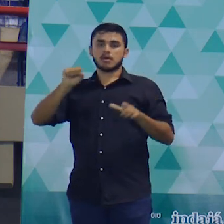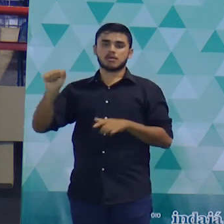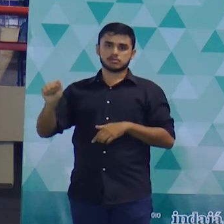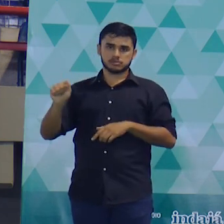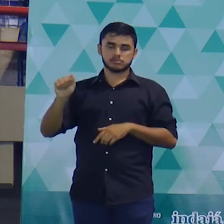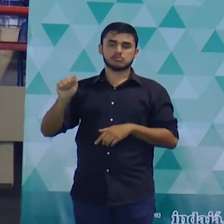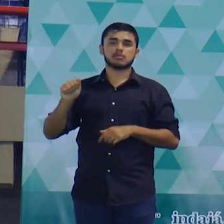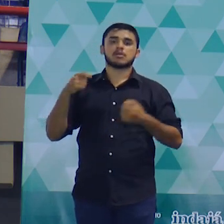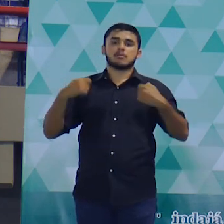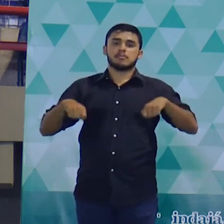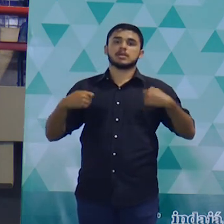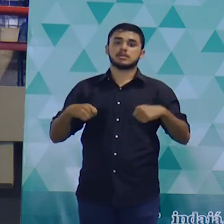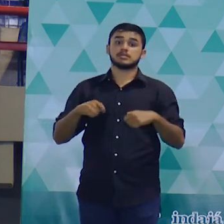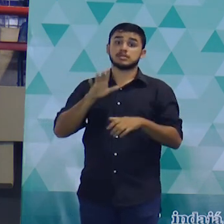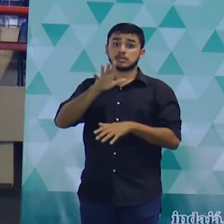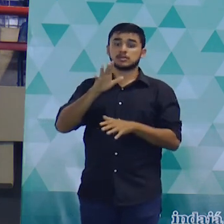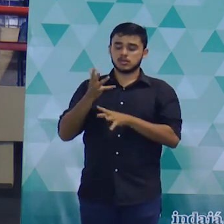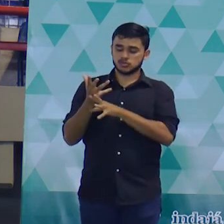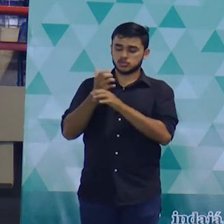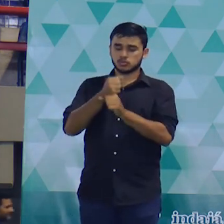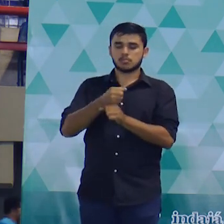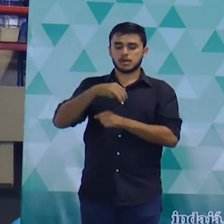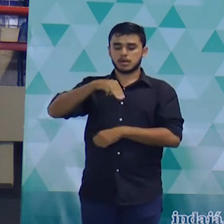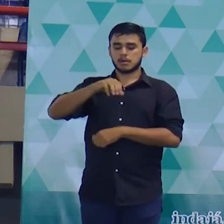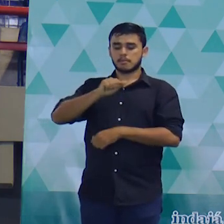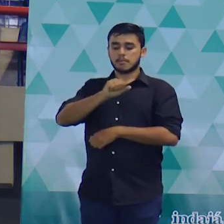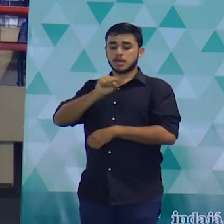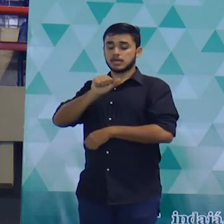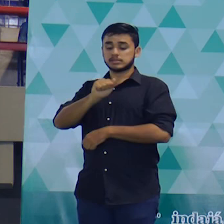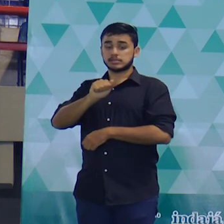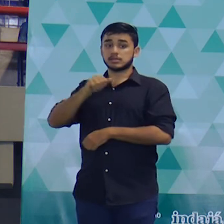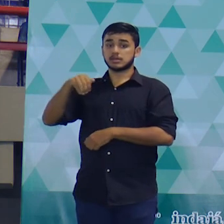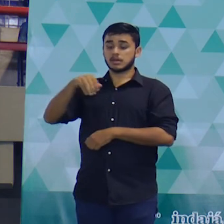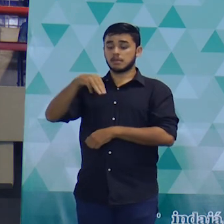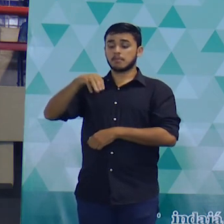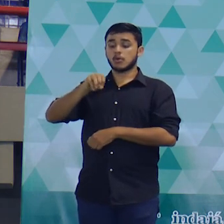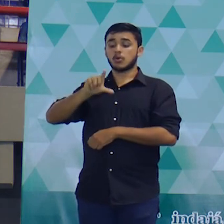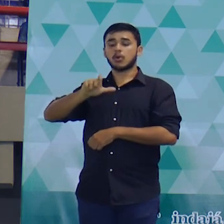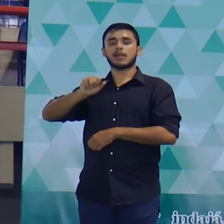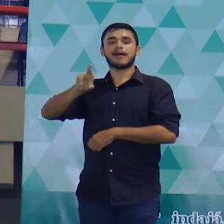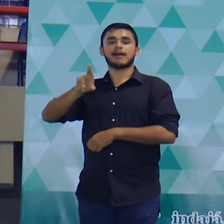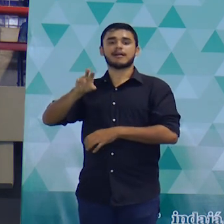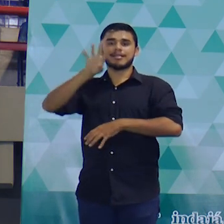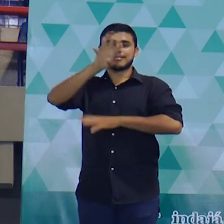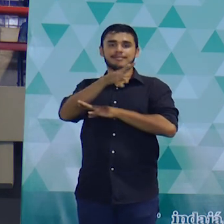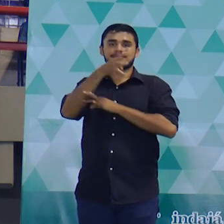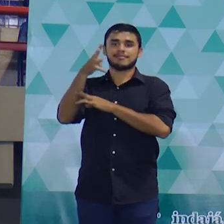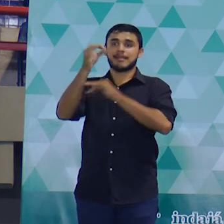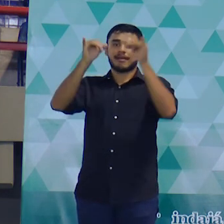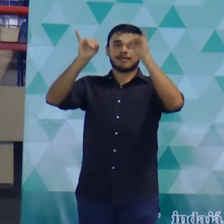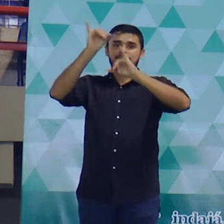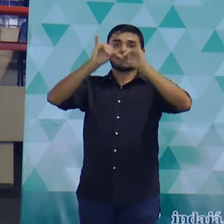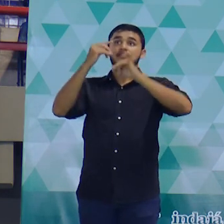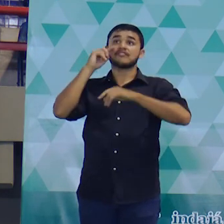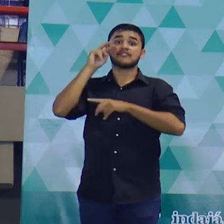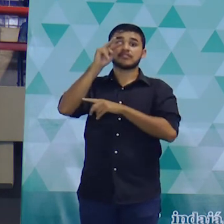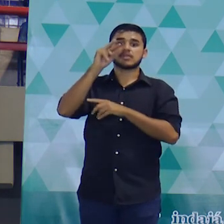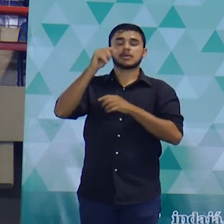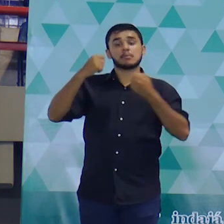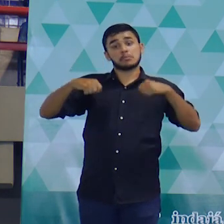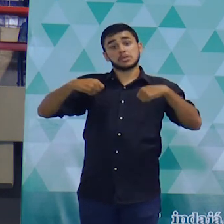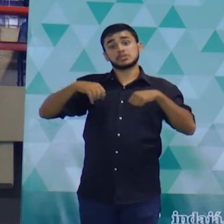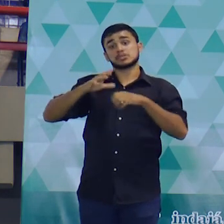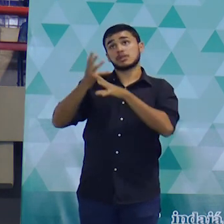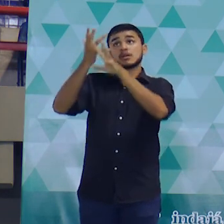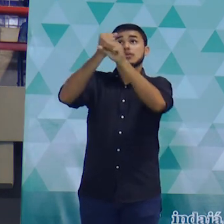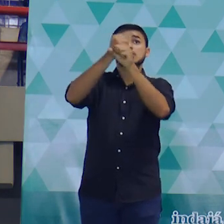você precisa da massa molar. Massa molar pode ser dada? Pode, mas ela pode ser que você tenha que calcular.